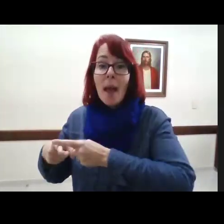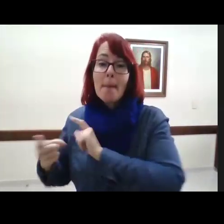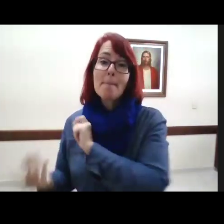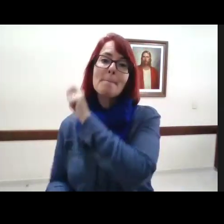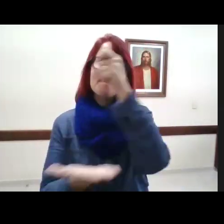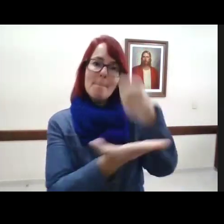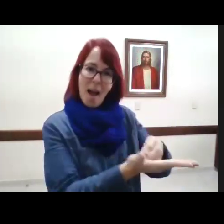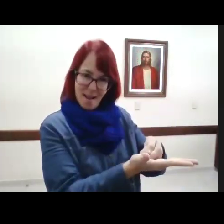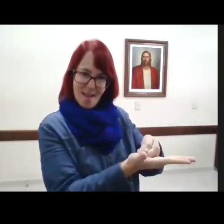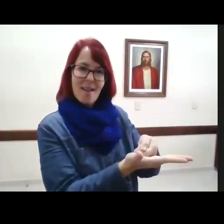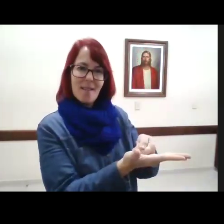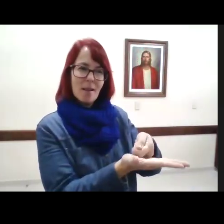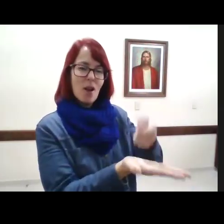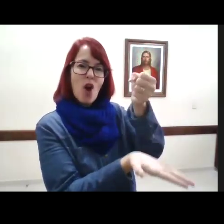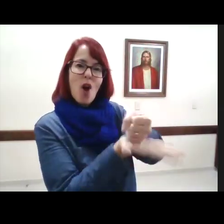para que pudessem